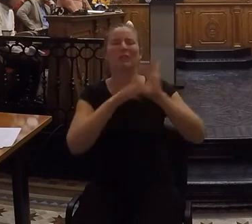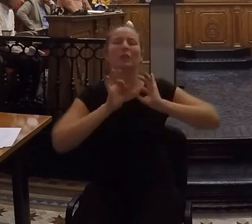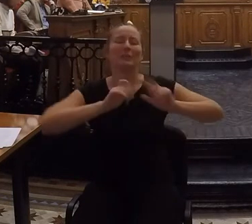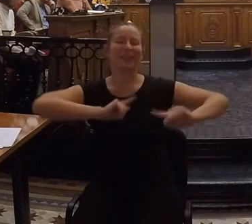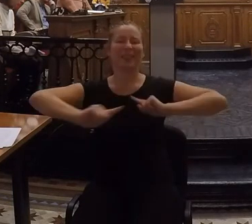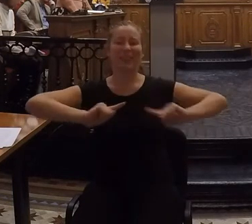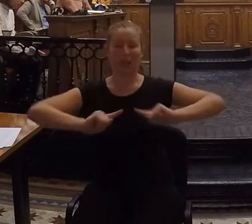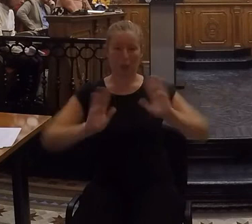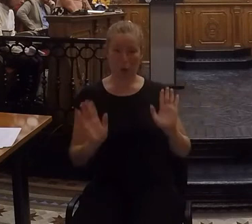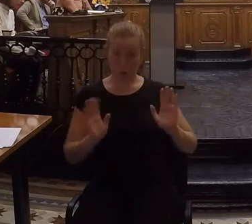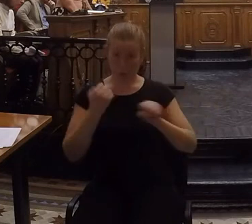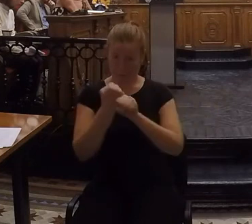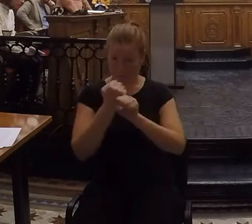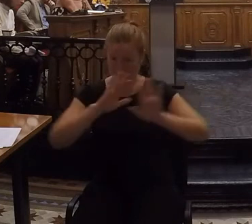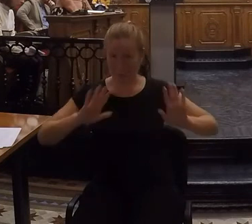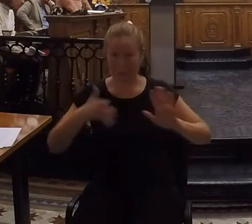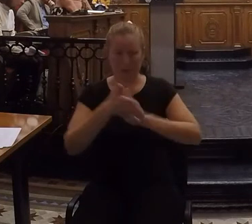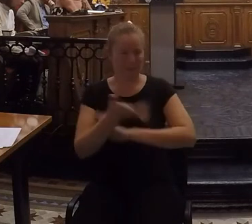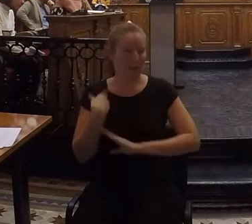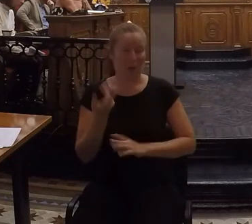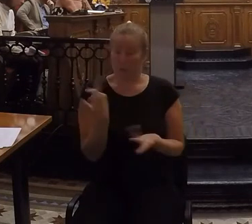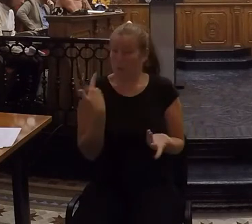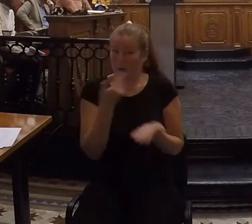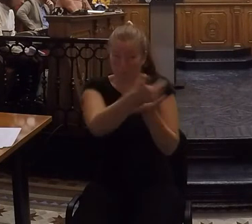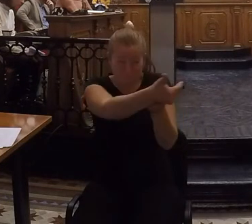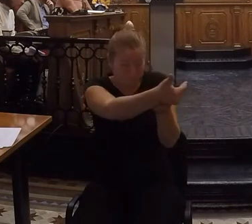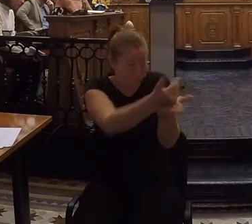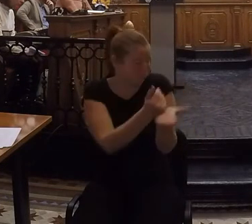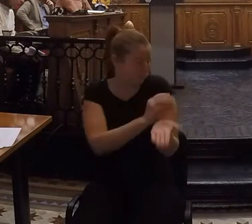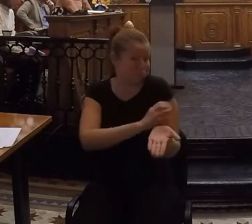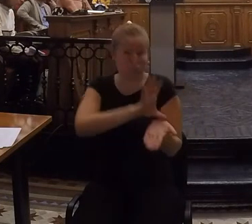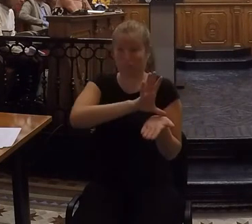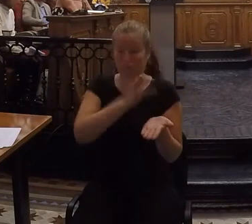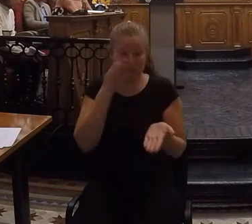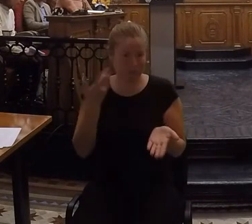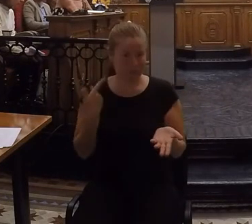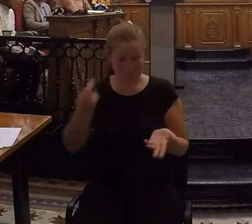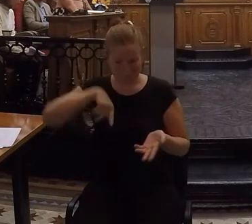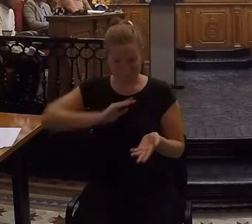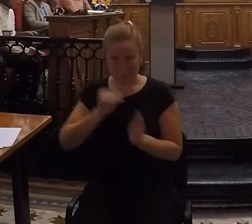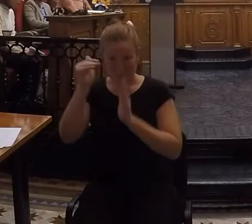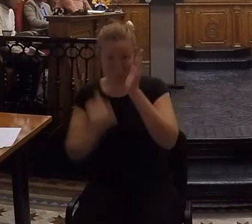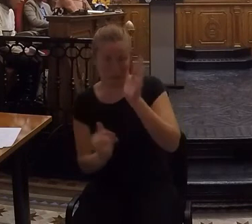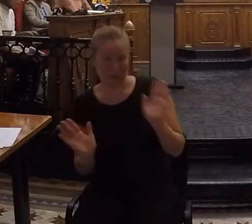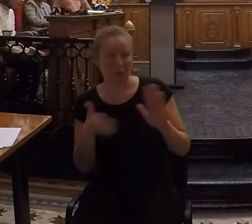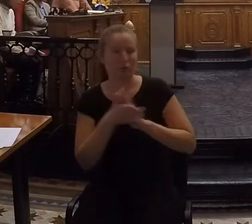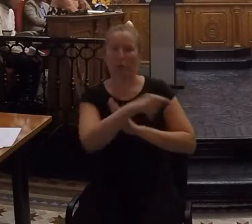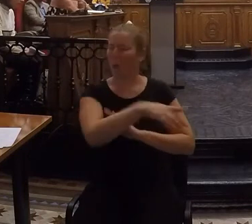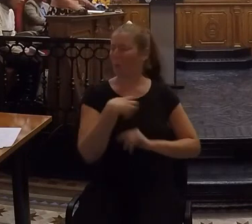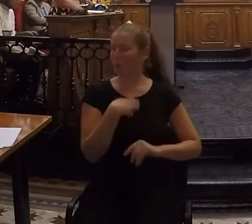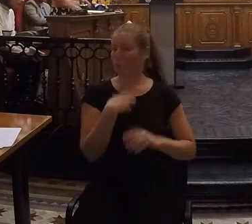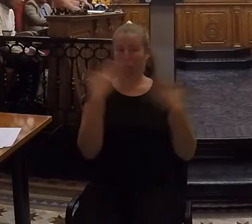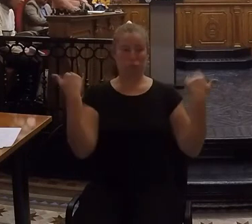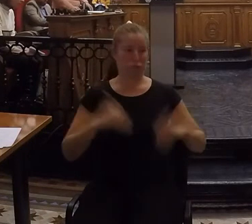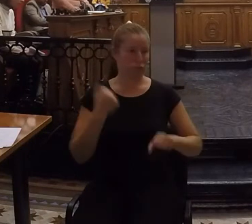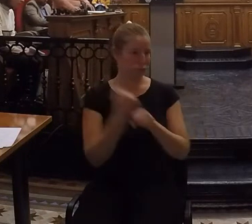una nómina muchísimo más grande que ninguno de los empleados de empleo que hay actualmente en este ayuntamiento, con una gran labor que hacía este